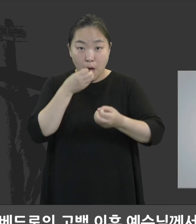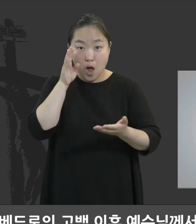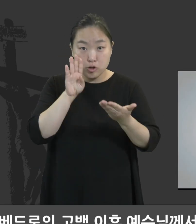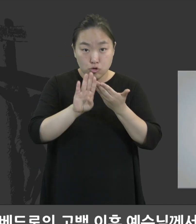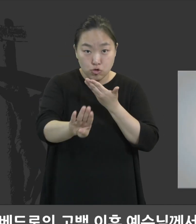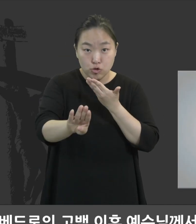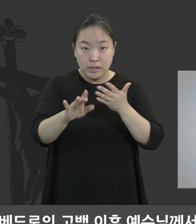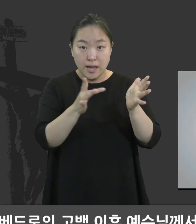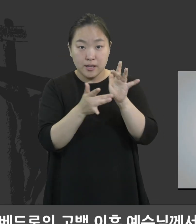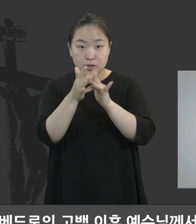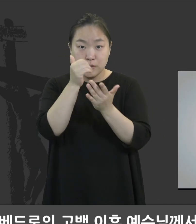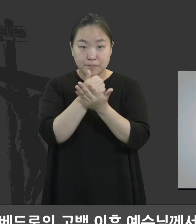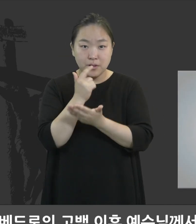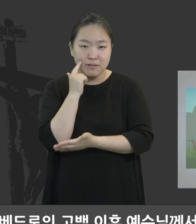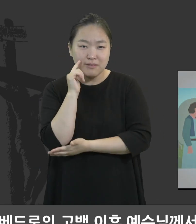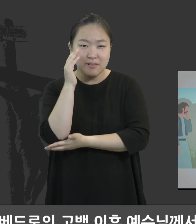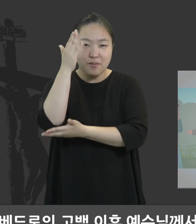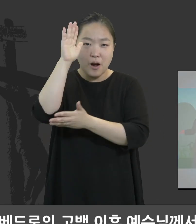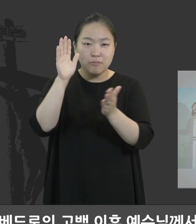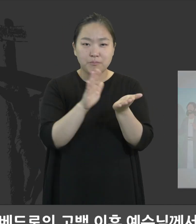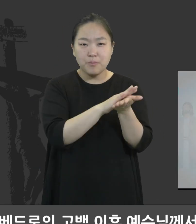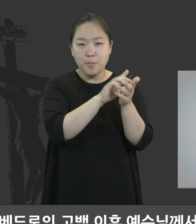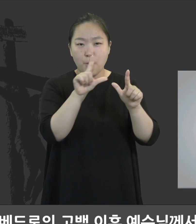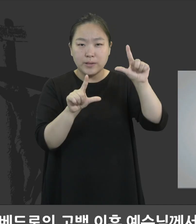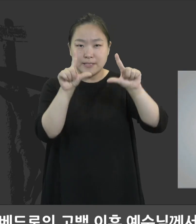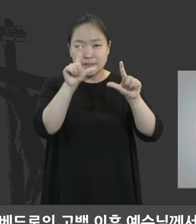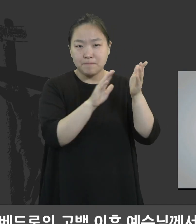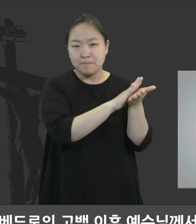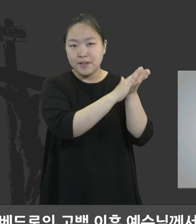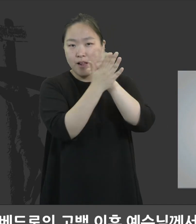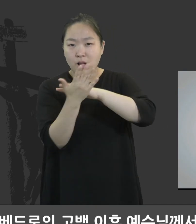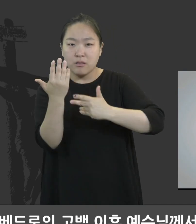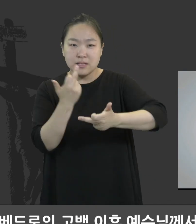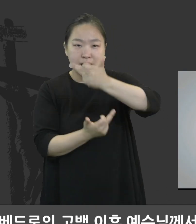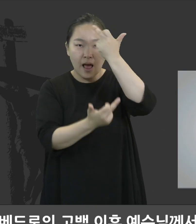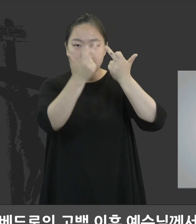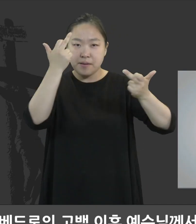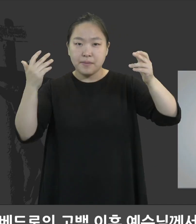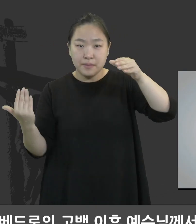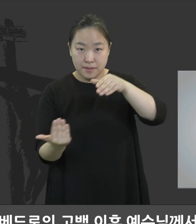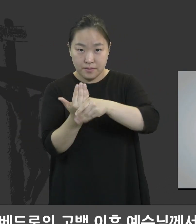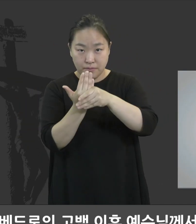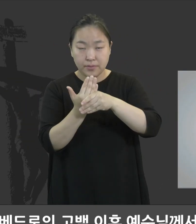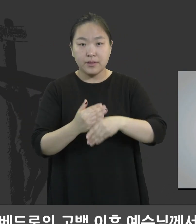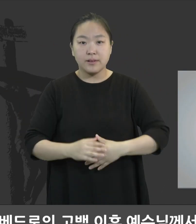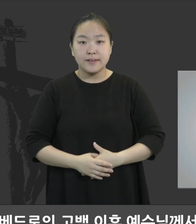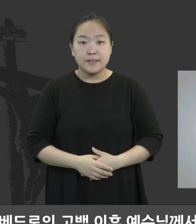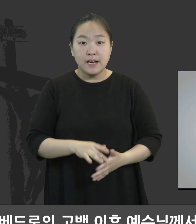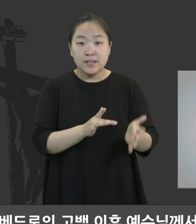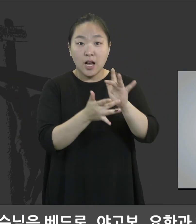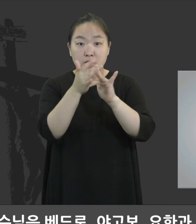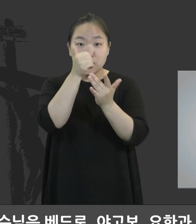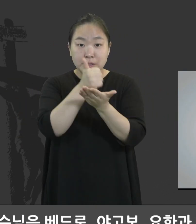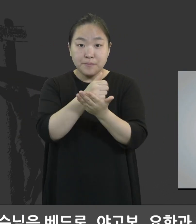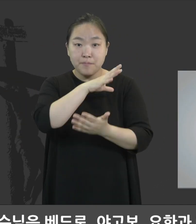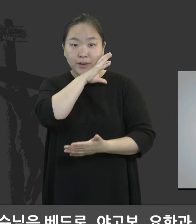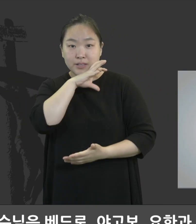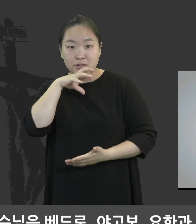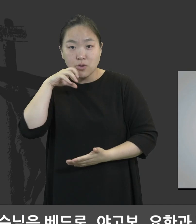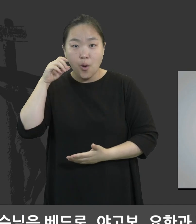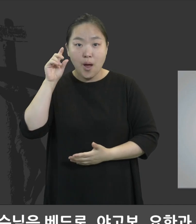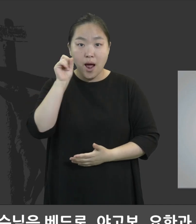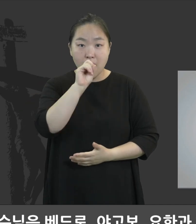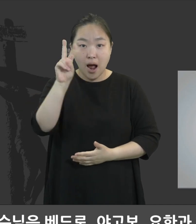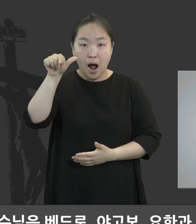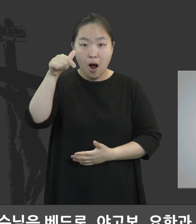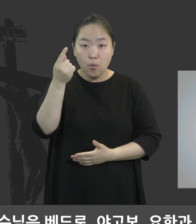베드로의 고백 이후 예수님께서 영광스러운 모습으로 변형되시는 변화산 사건이 나옵니다.